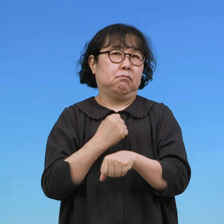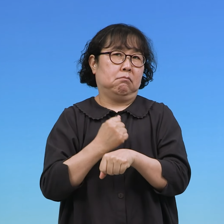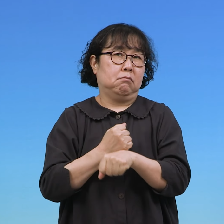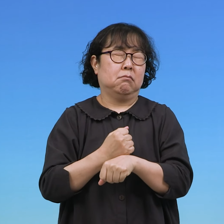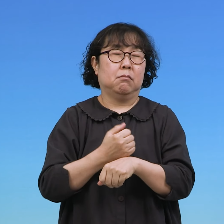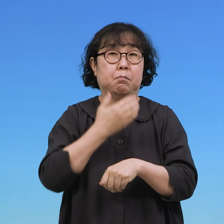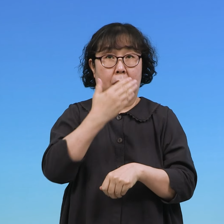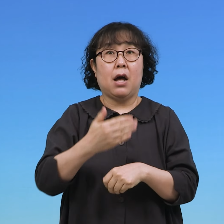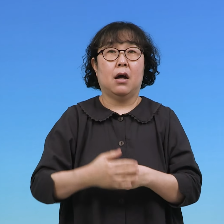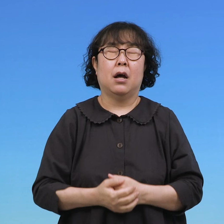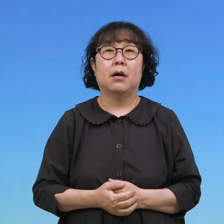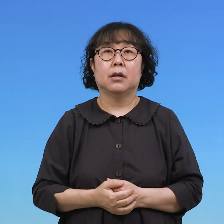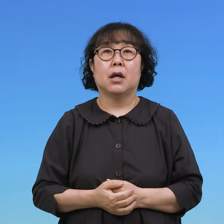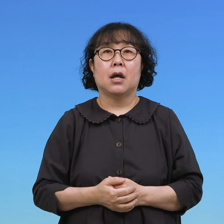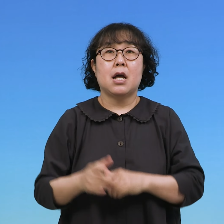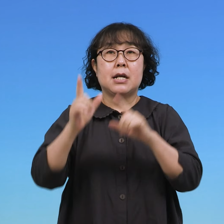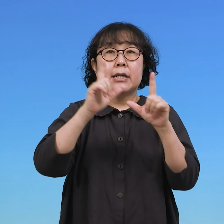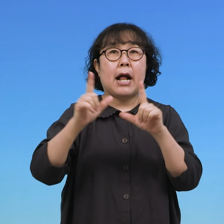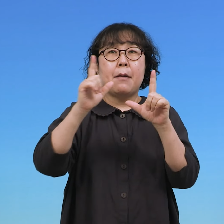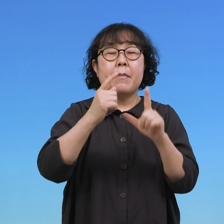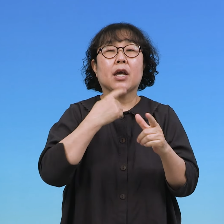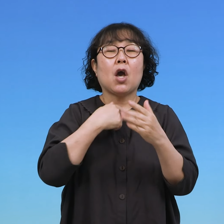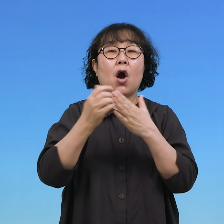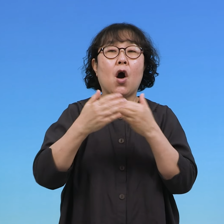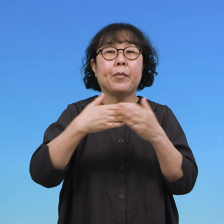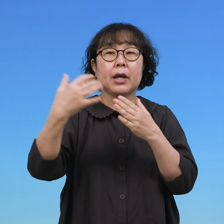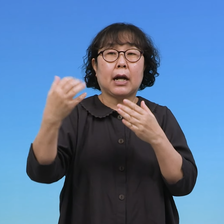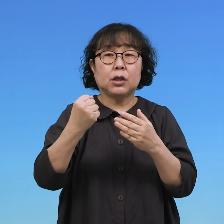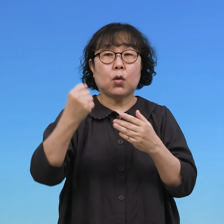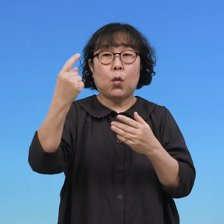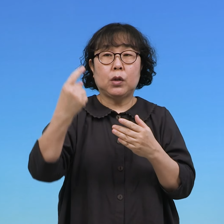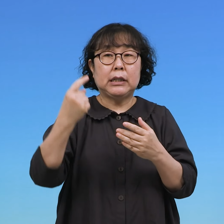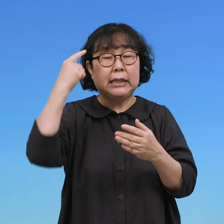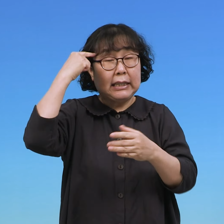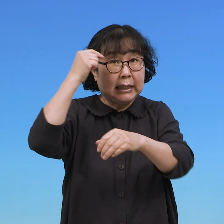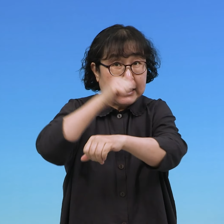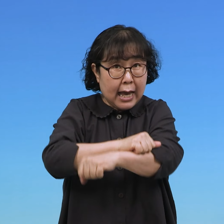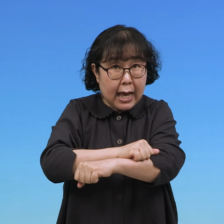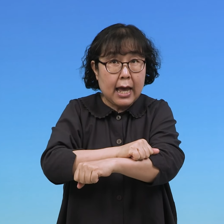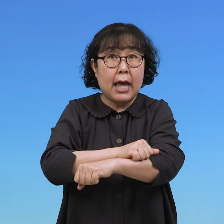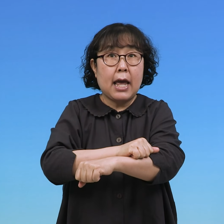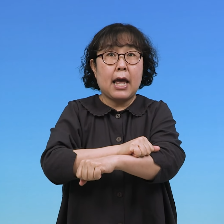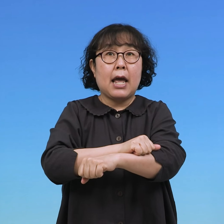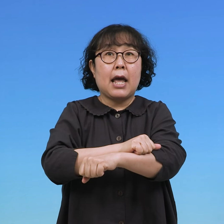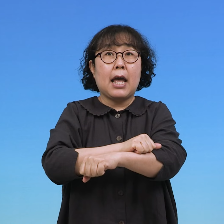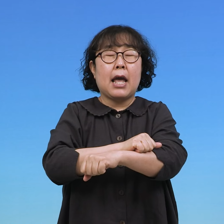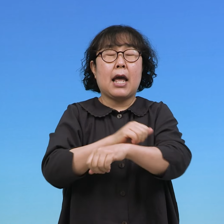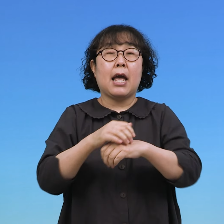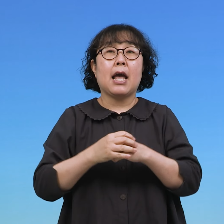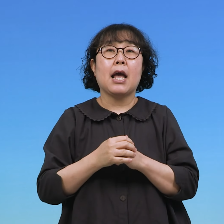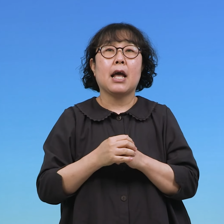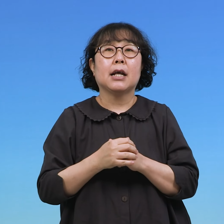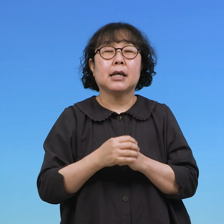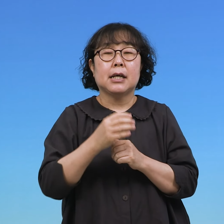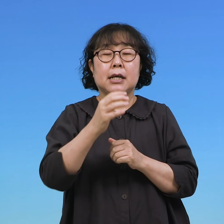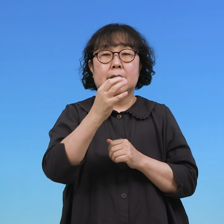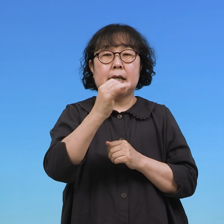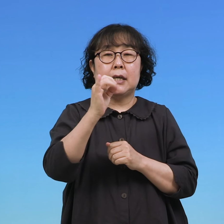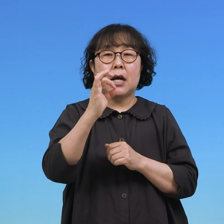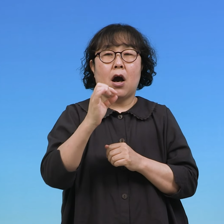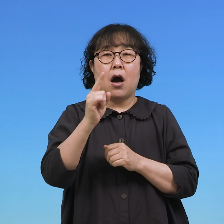그 경험, 삶의 경험이 가져다 주는 지혜. 이어령 교수님이 쓴 이어령의 마지막